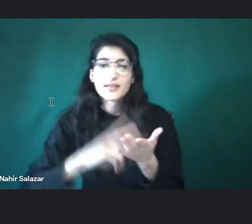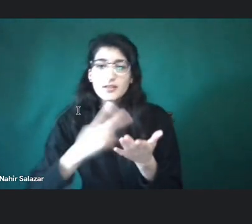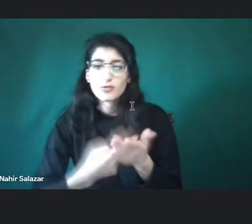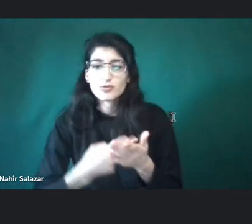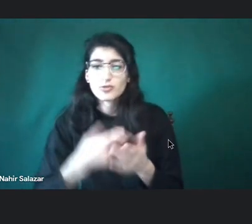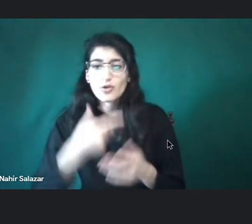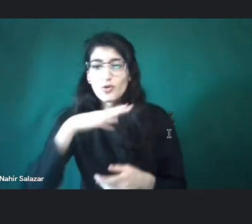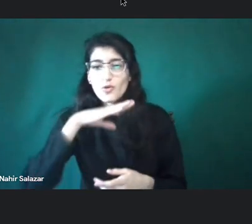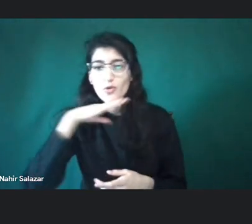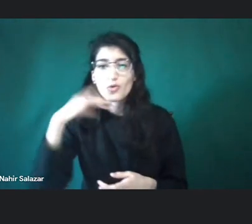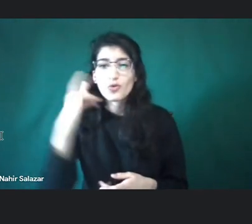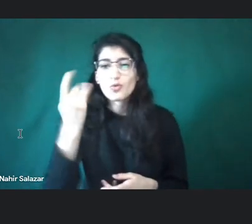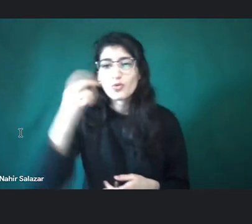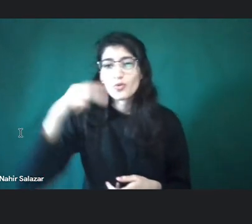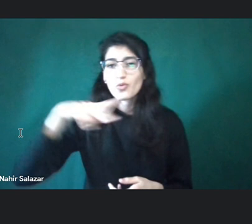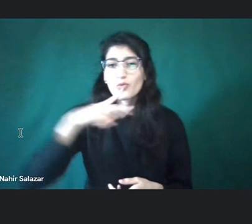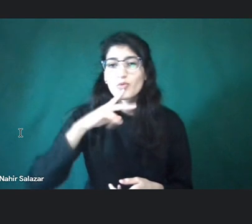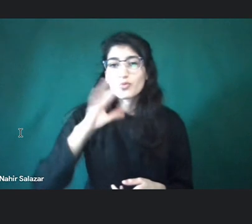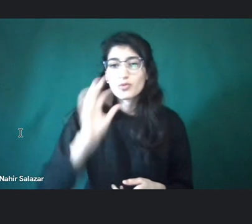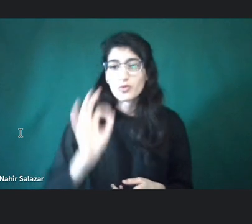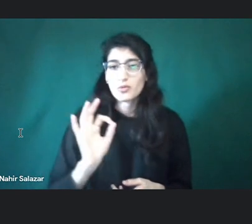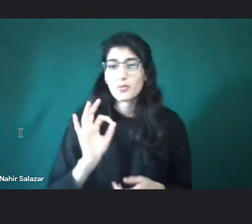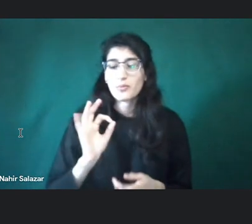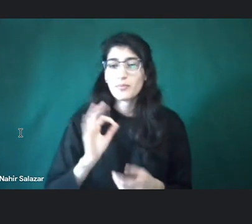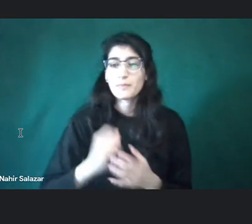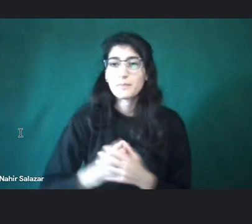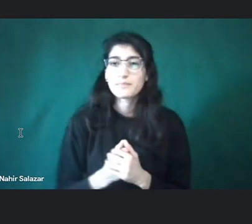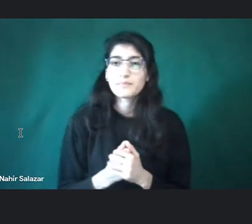Bien. ¿Qué otra duda tenían?